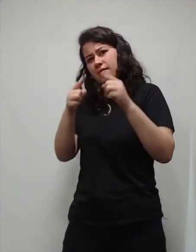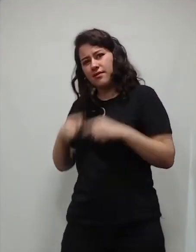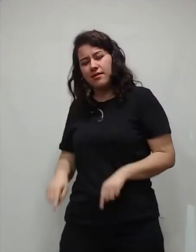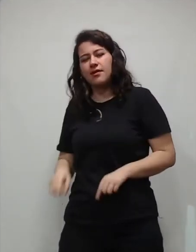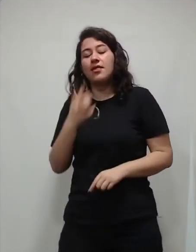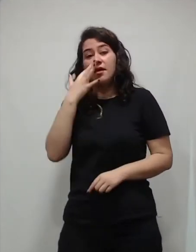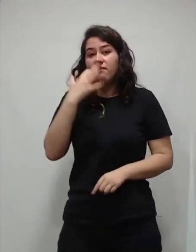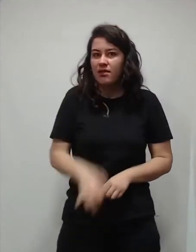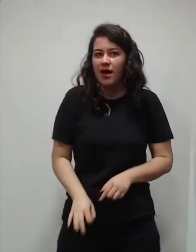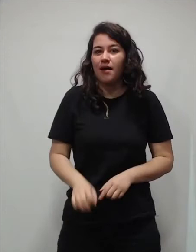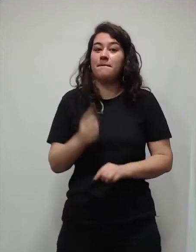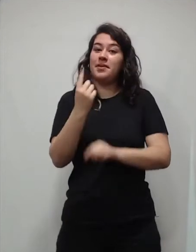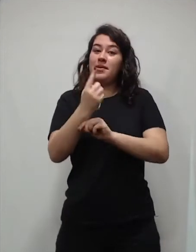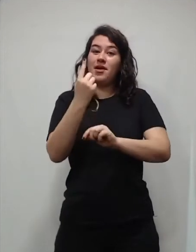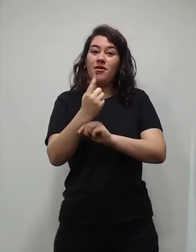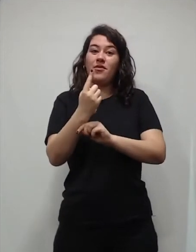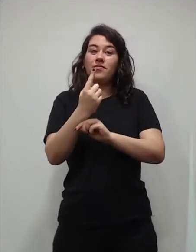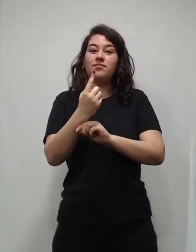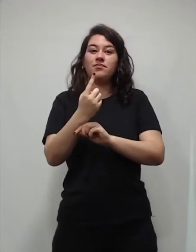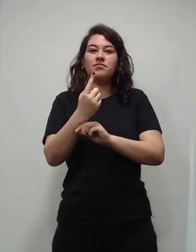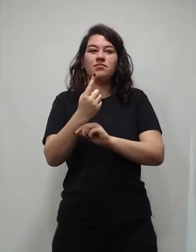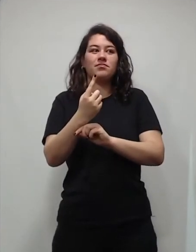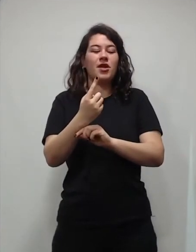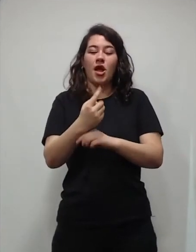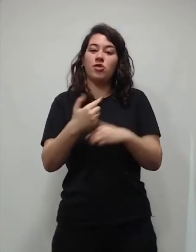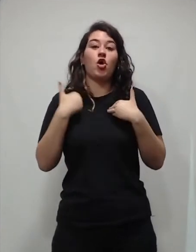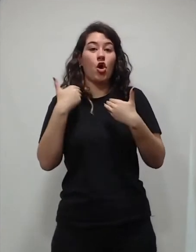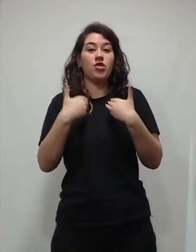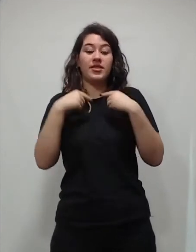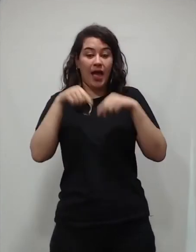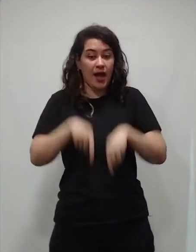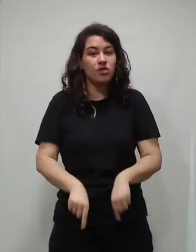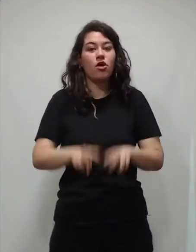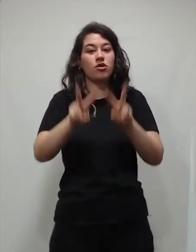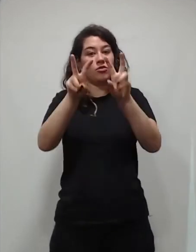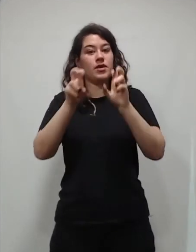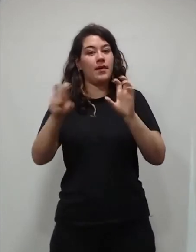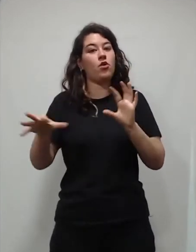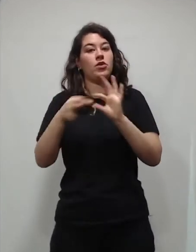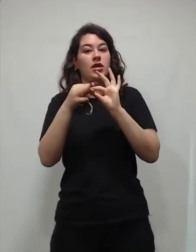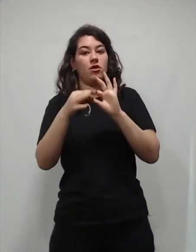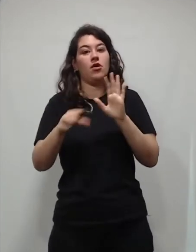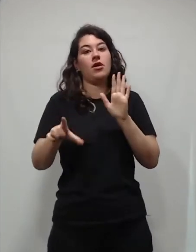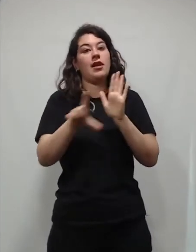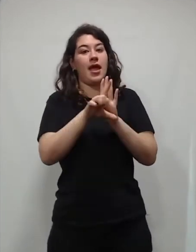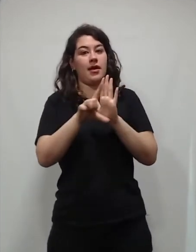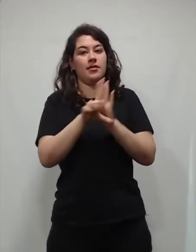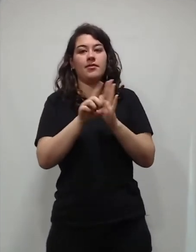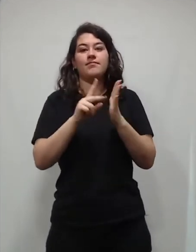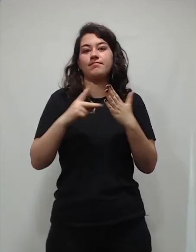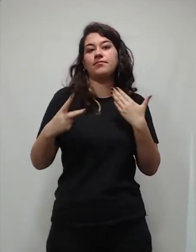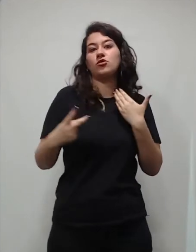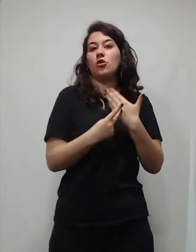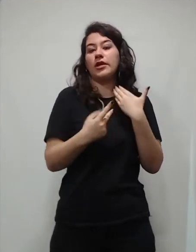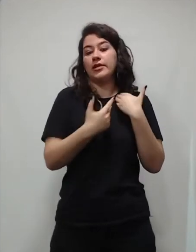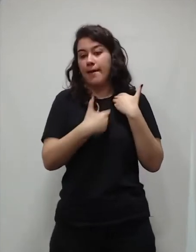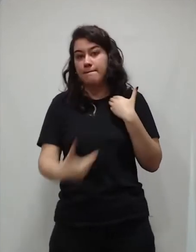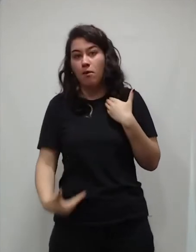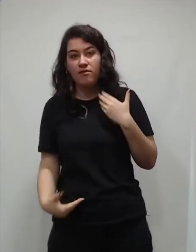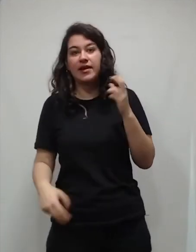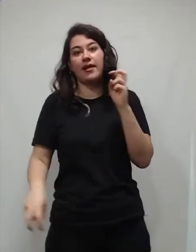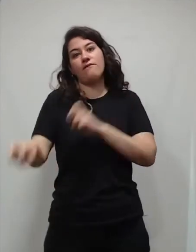La verdad es que saludo que esto tenga que ver con un marco en particular, que son las políticas públicas y el Estado en